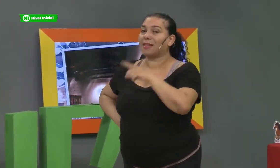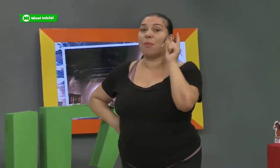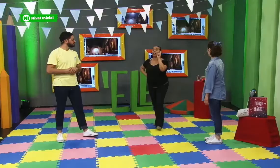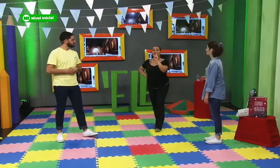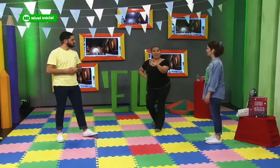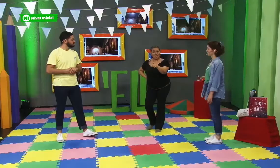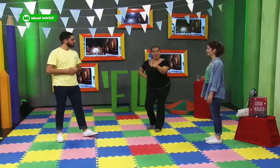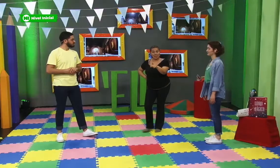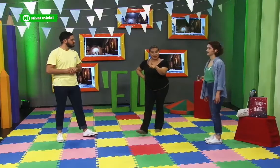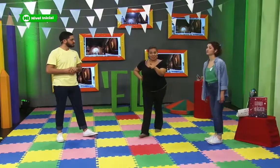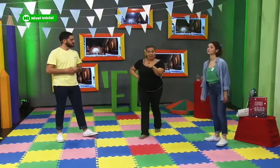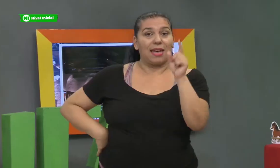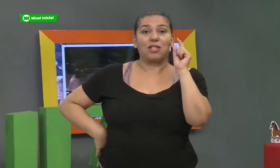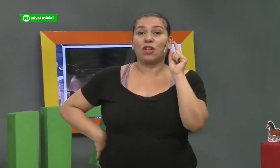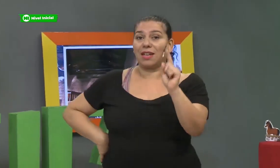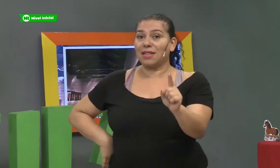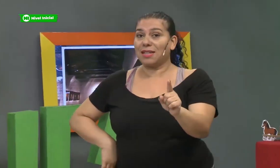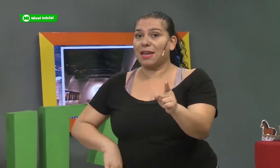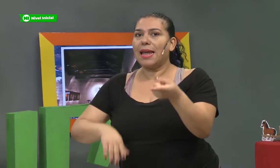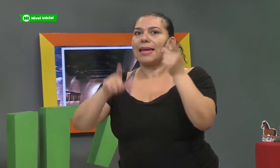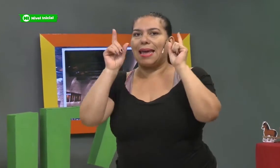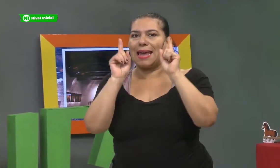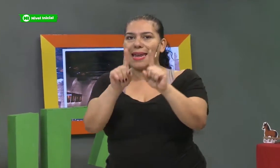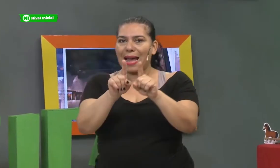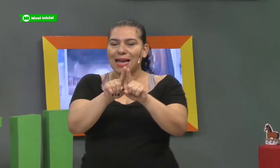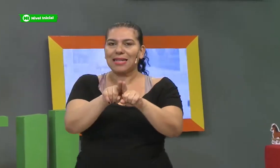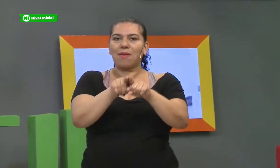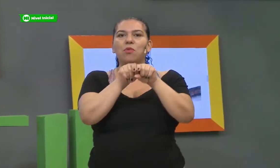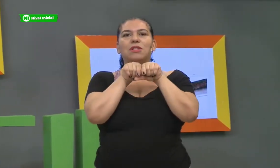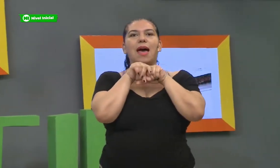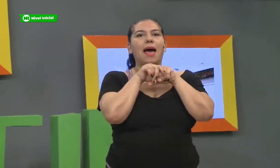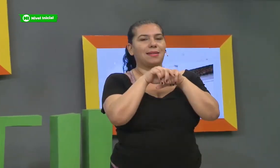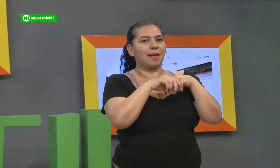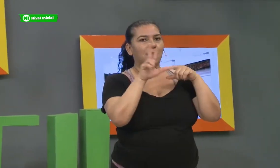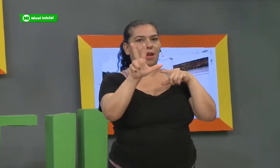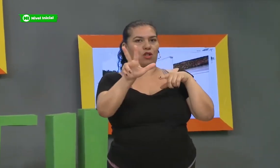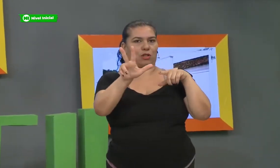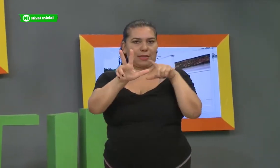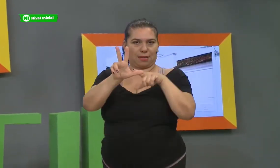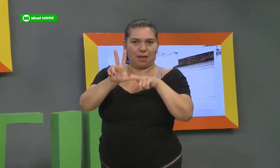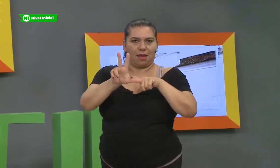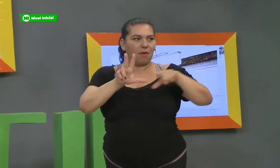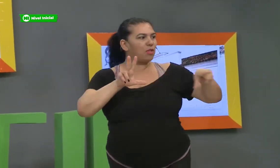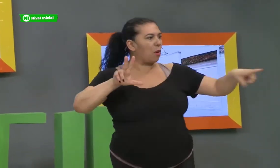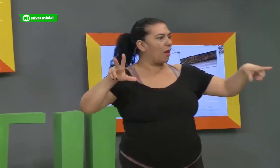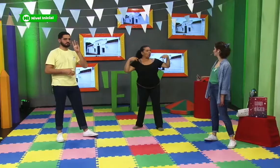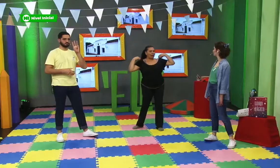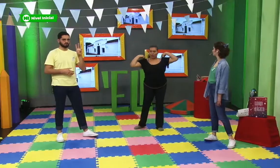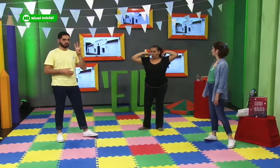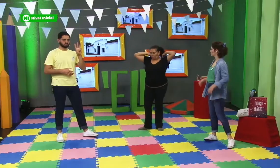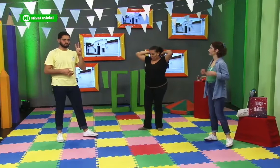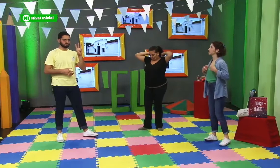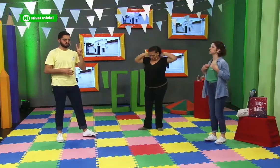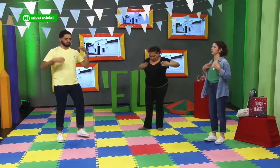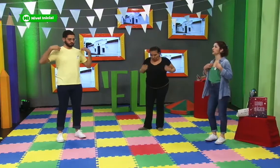te acordaste, porque así es. Eso quiere decir que en la casa vamos a hacer tres cosas. Vamos a acomodarnos